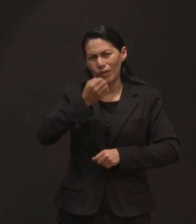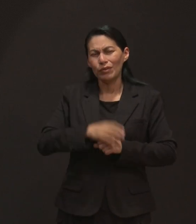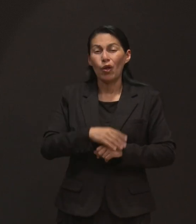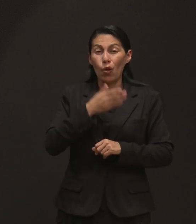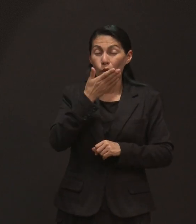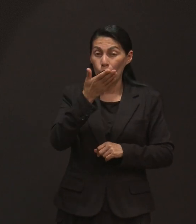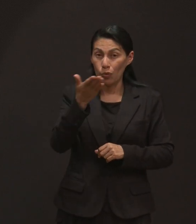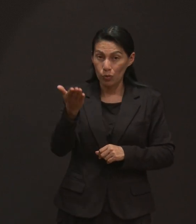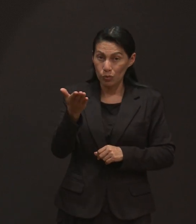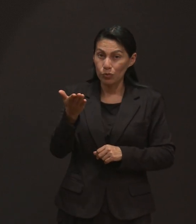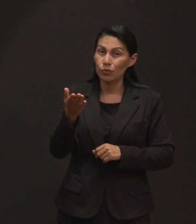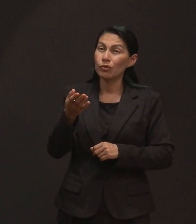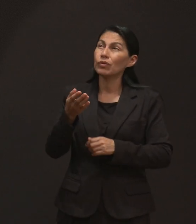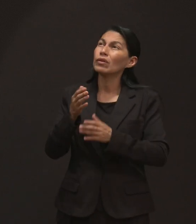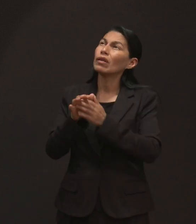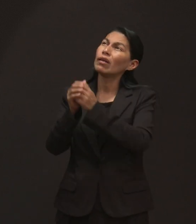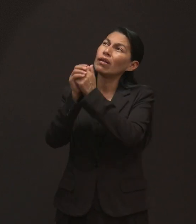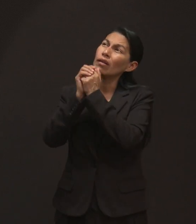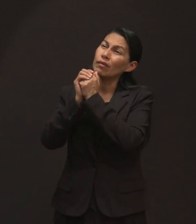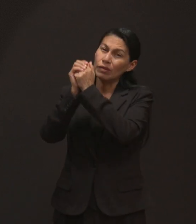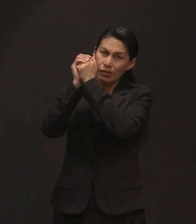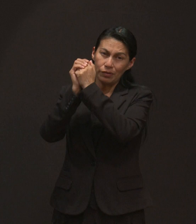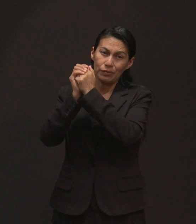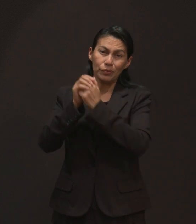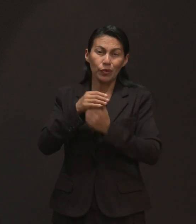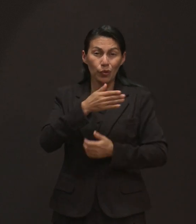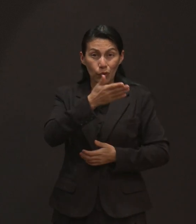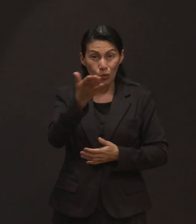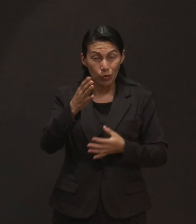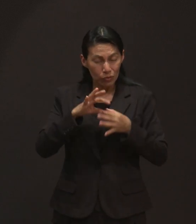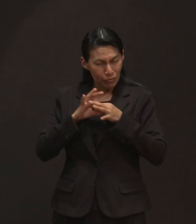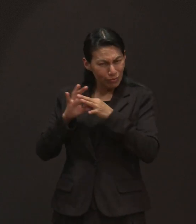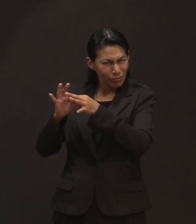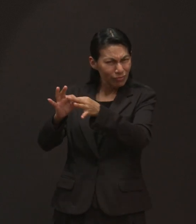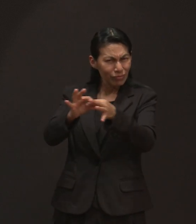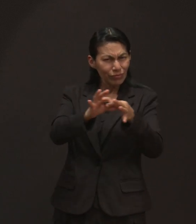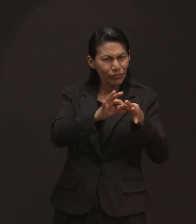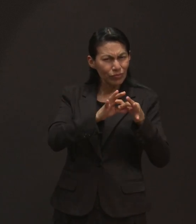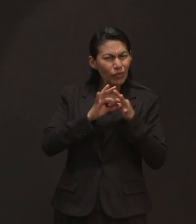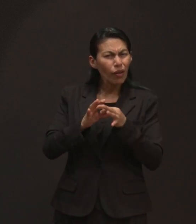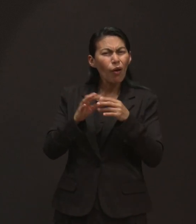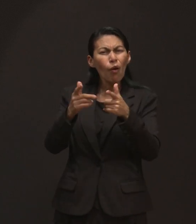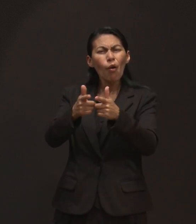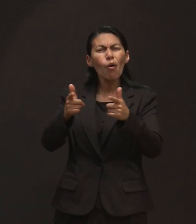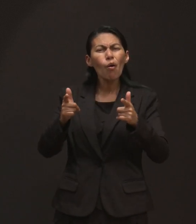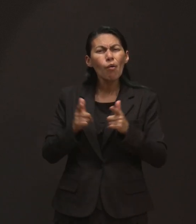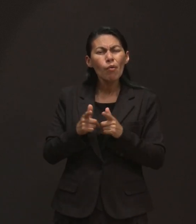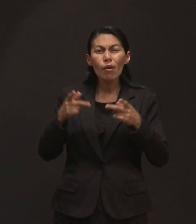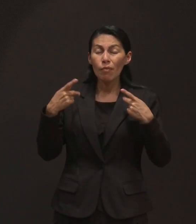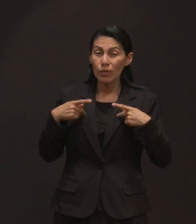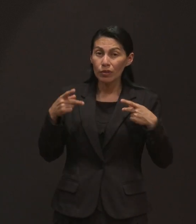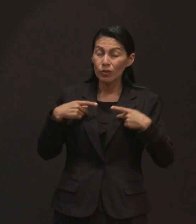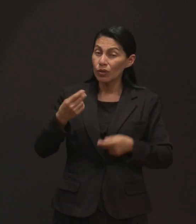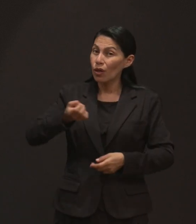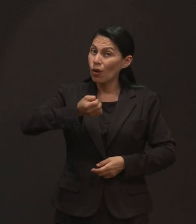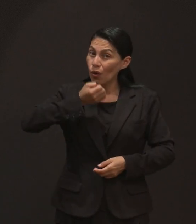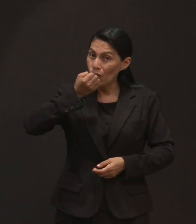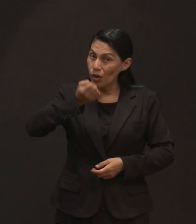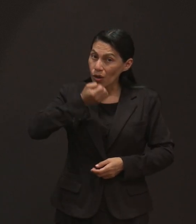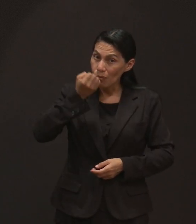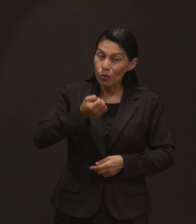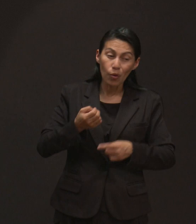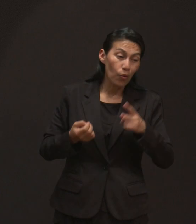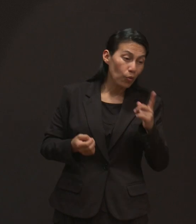oraciones, tus alabanzas. Y nos unimos formando un enorme grupo de personas